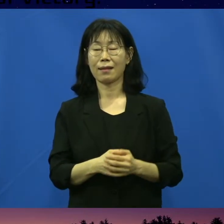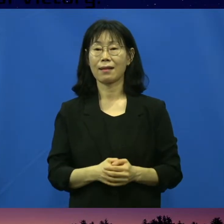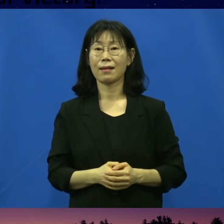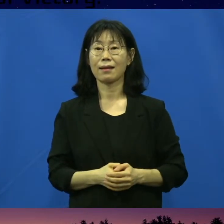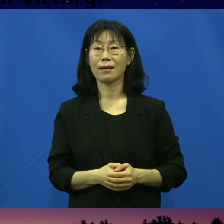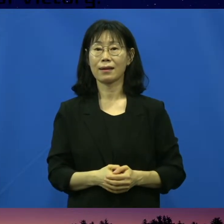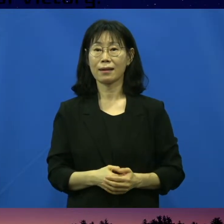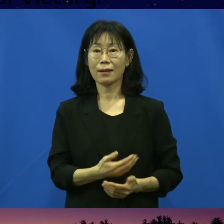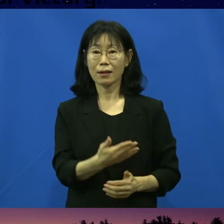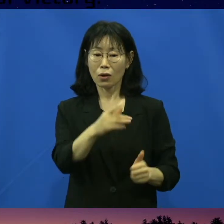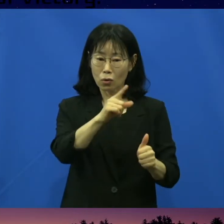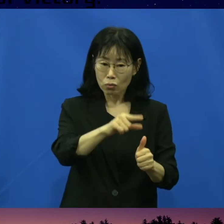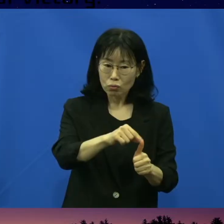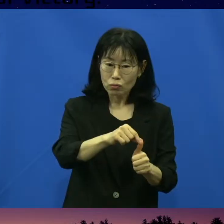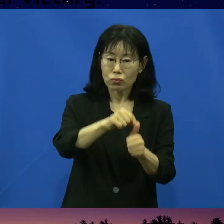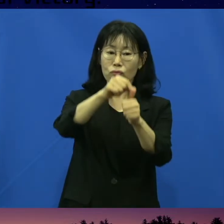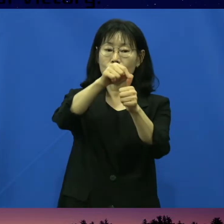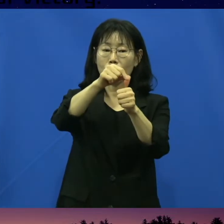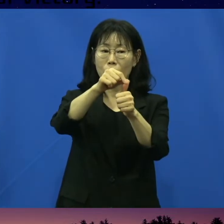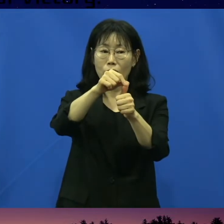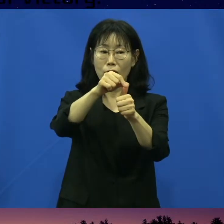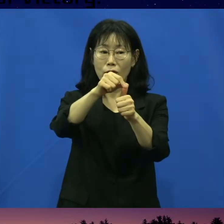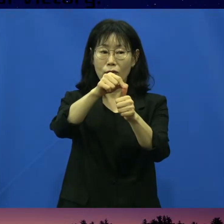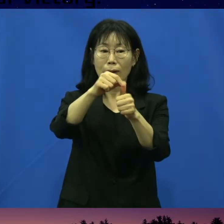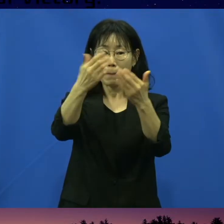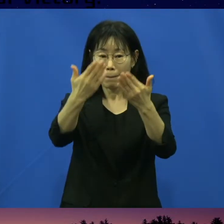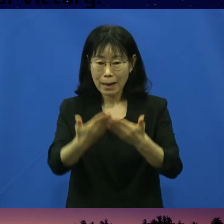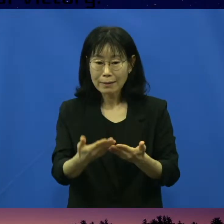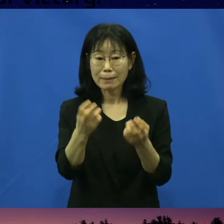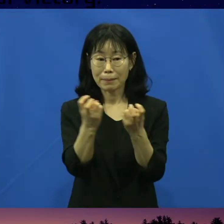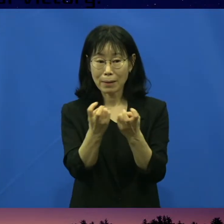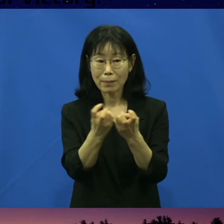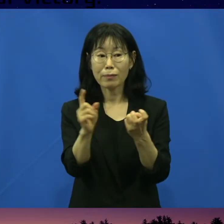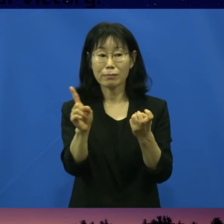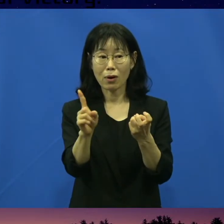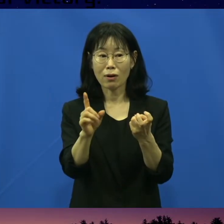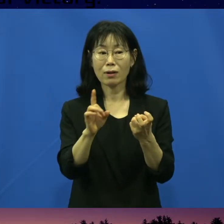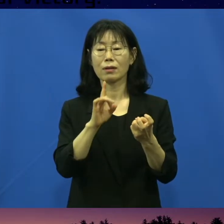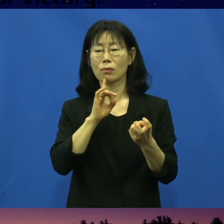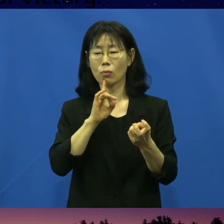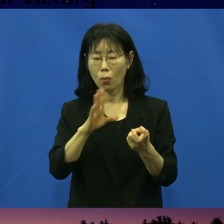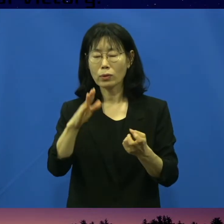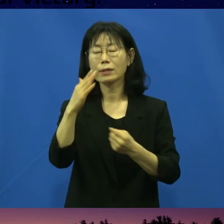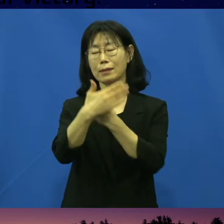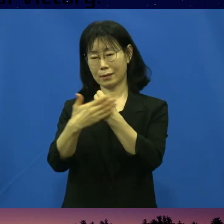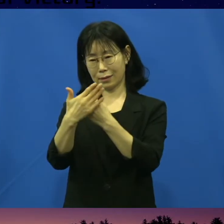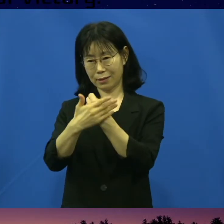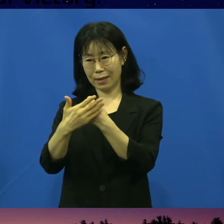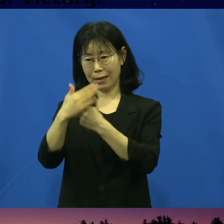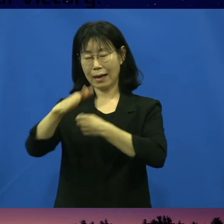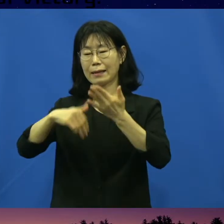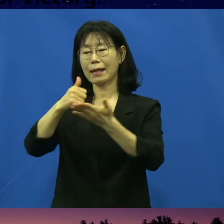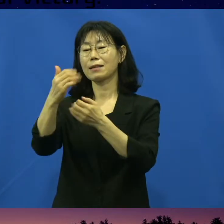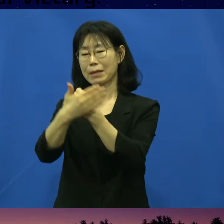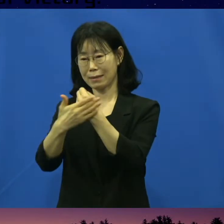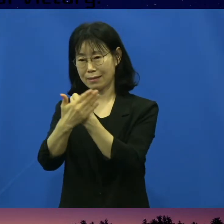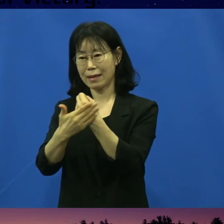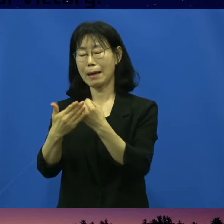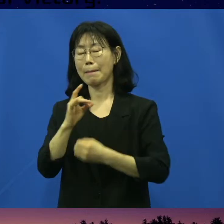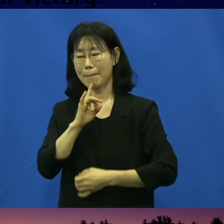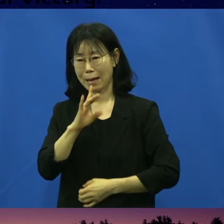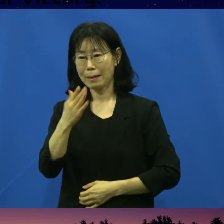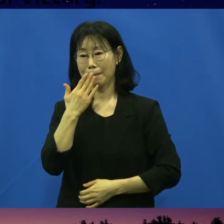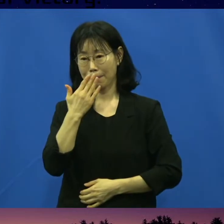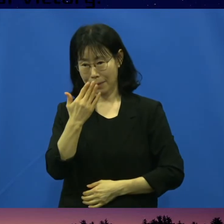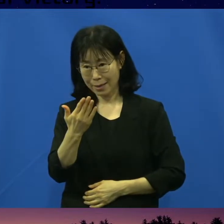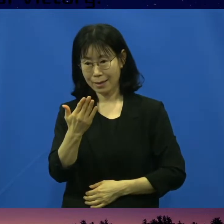여러분, 구원은 오직 은혜로만 주어집니다. 여러분, 은혜로 구원